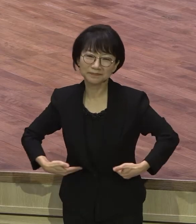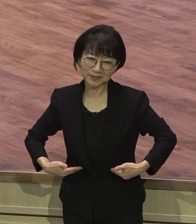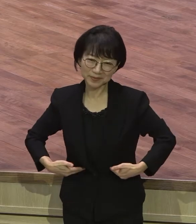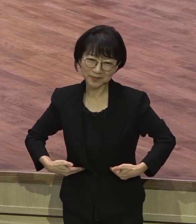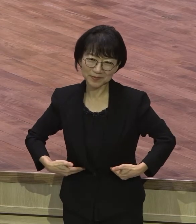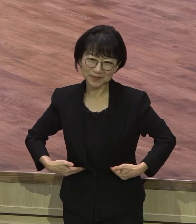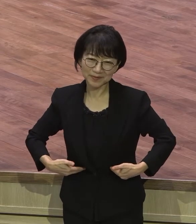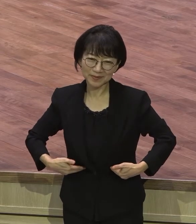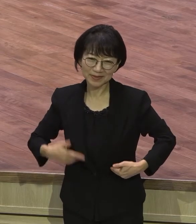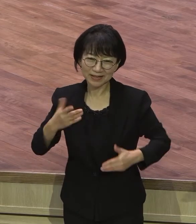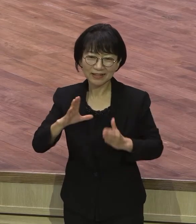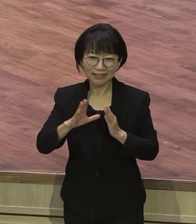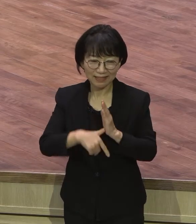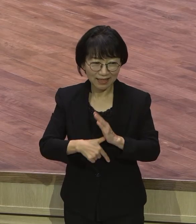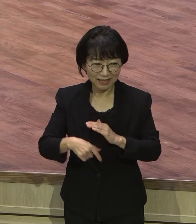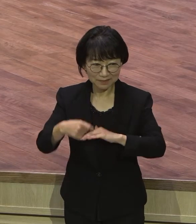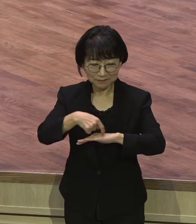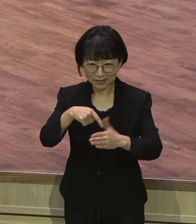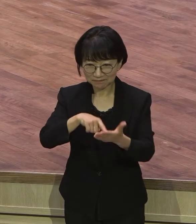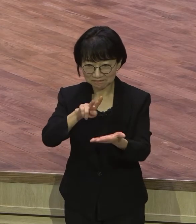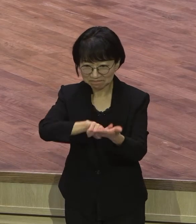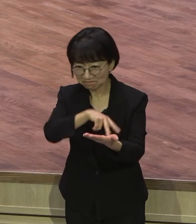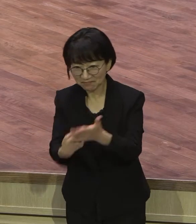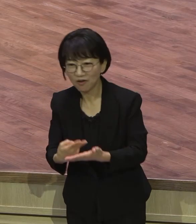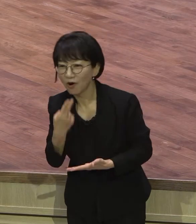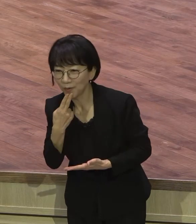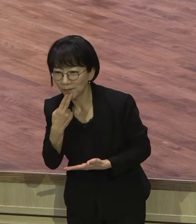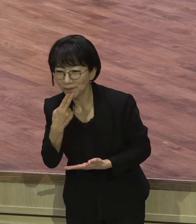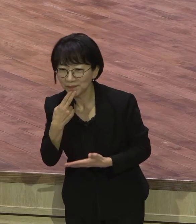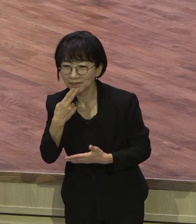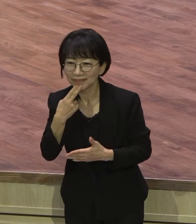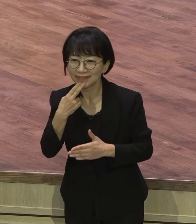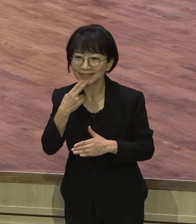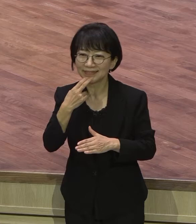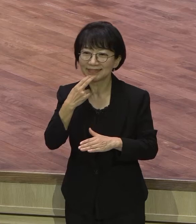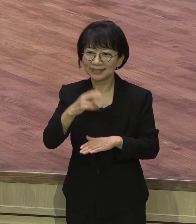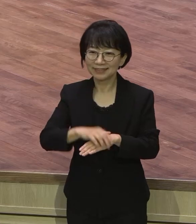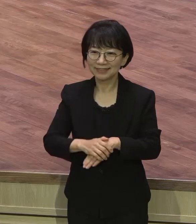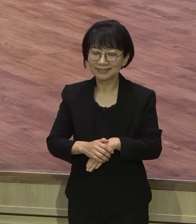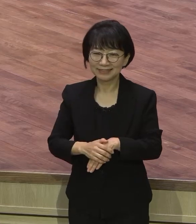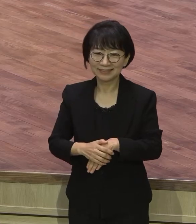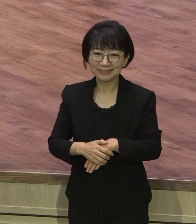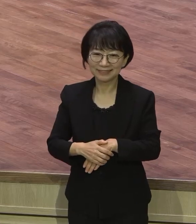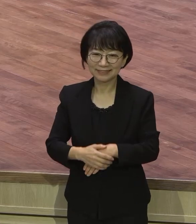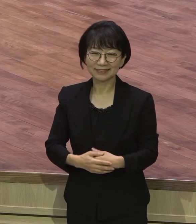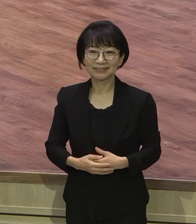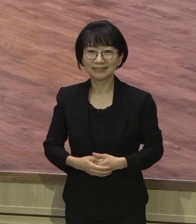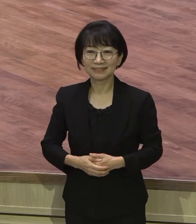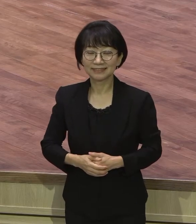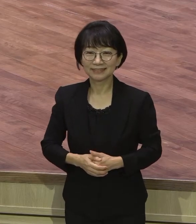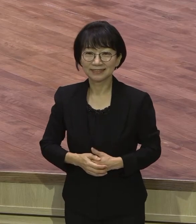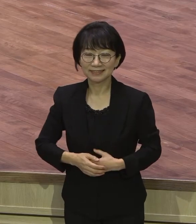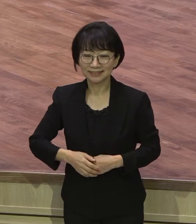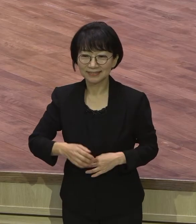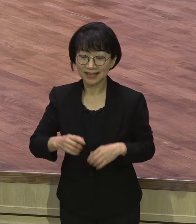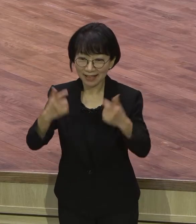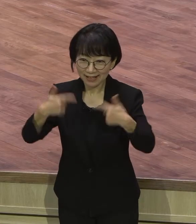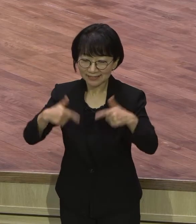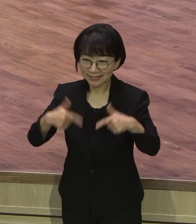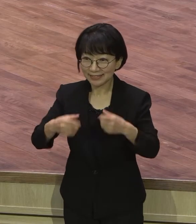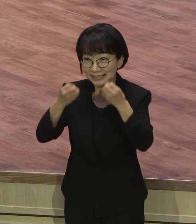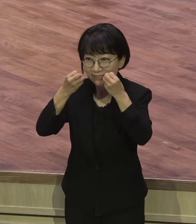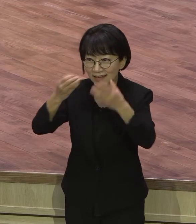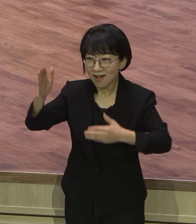그래야 맛이 안 가는 거요. 그래야 사람이 지겹질 않아. 그래야 기대가 되고